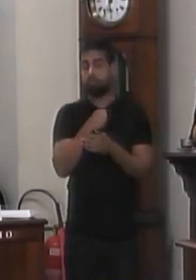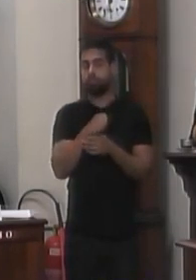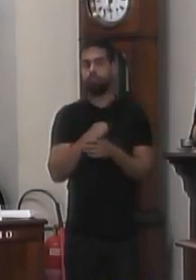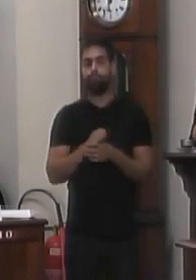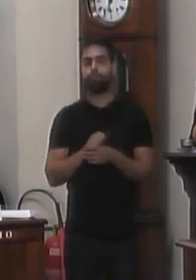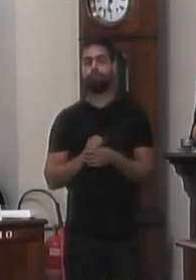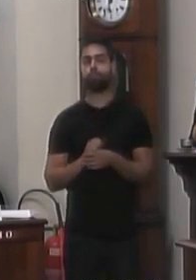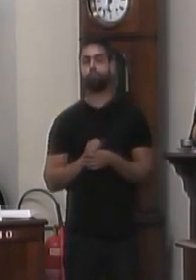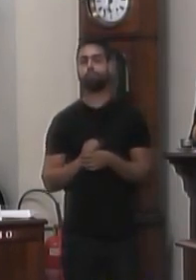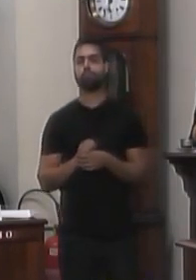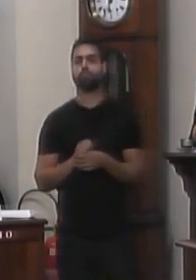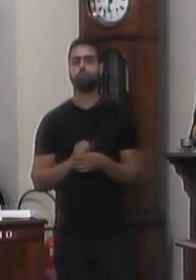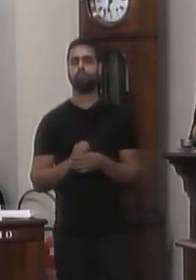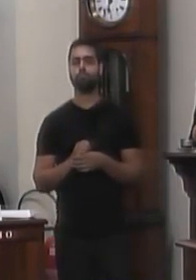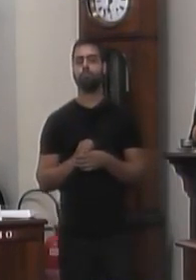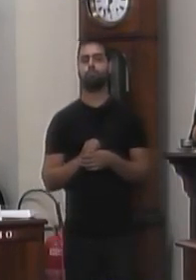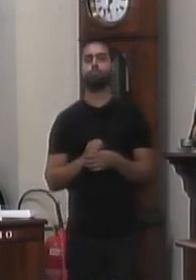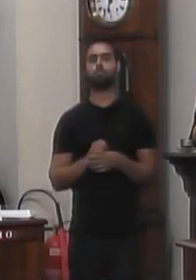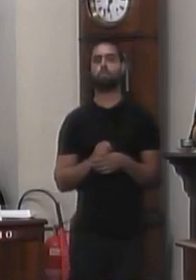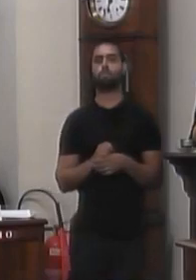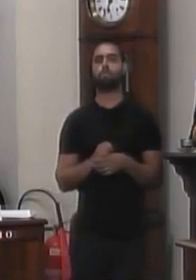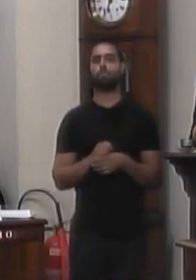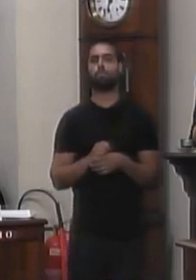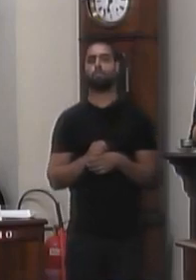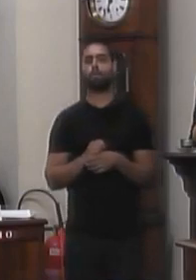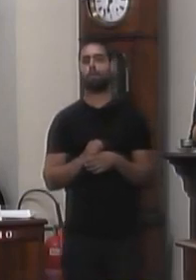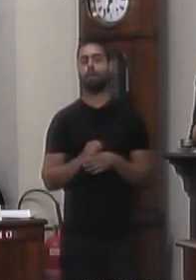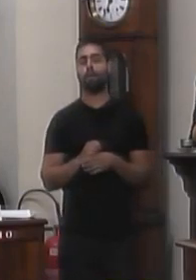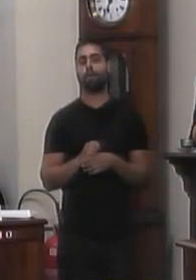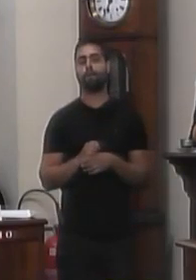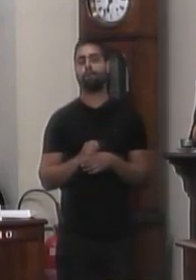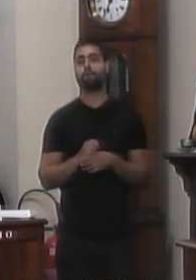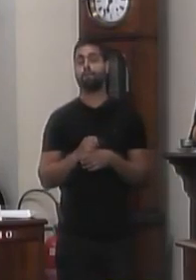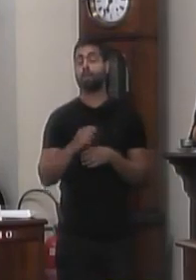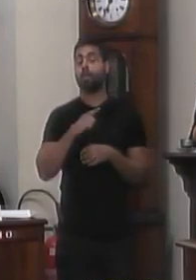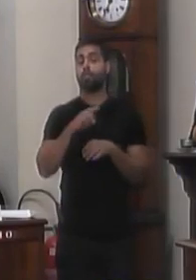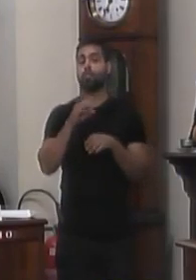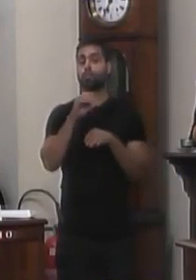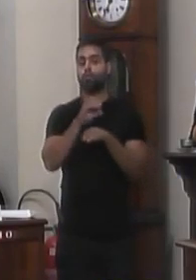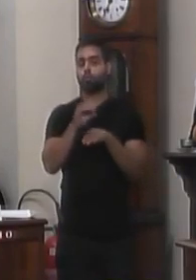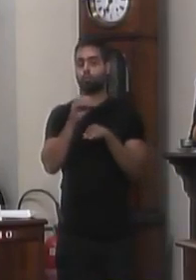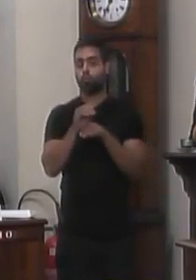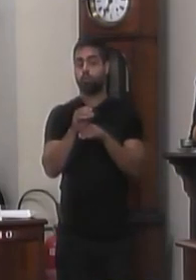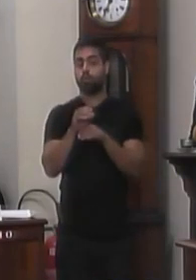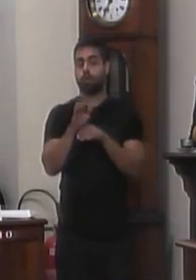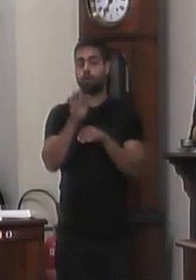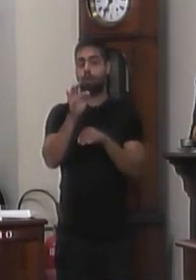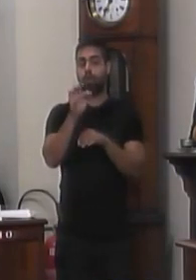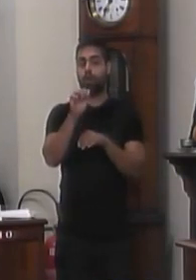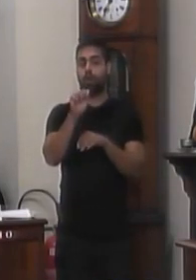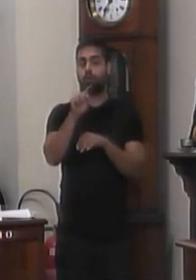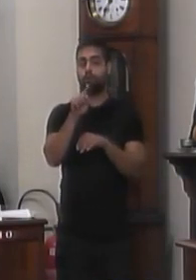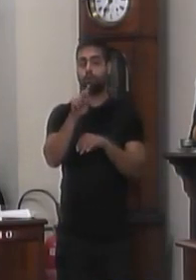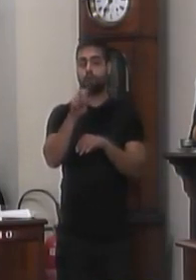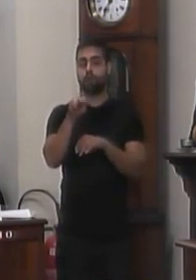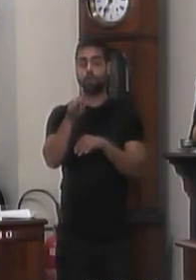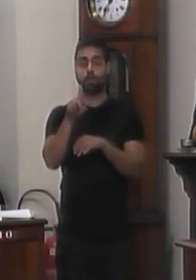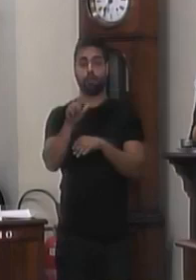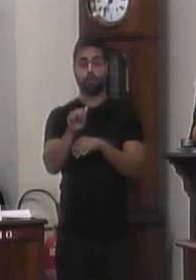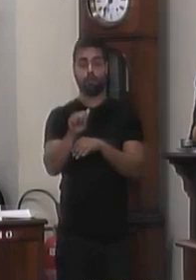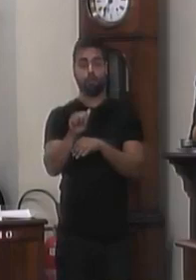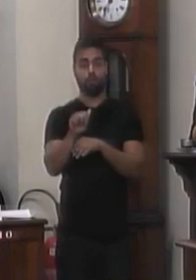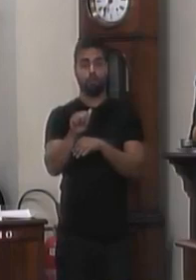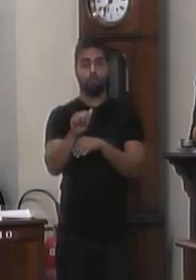acho. Esse não foi para cargo de carreira. Esse da Fazenda é o que está sendo tocado lá pela gente lá, que é o que a